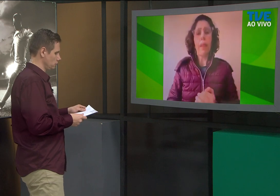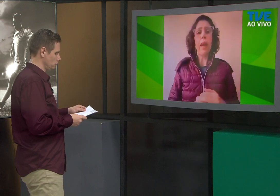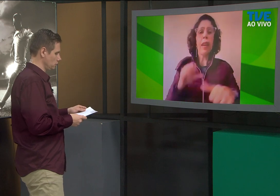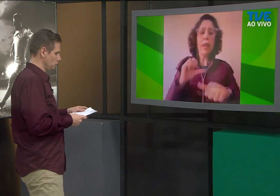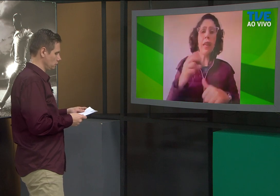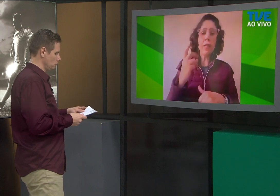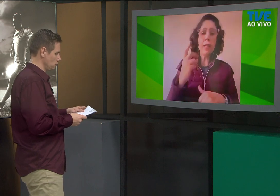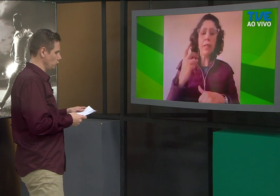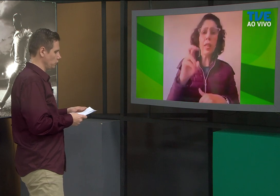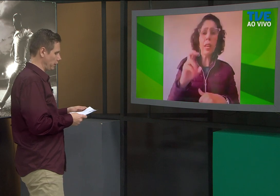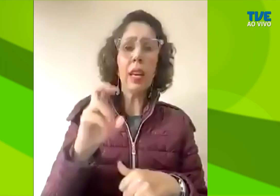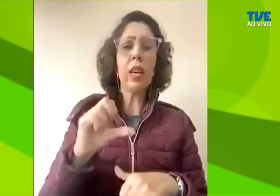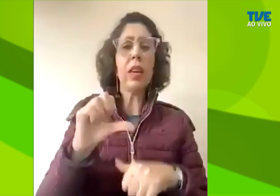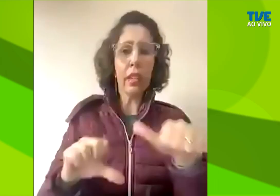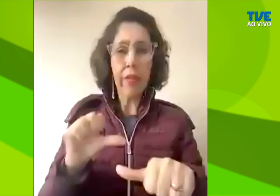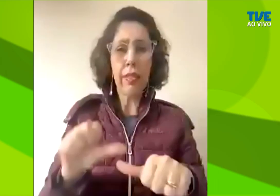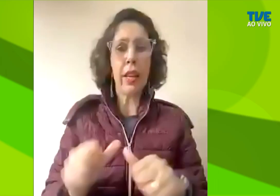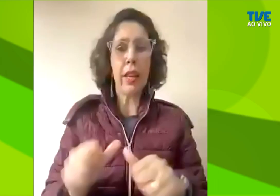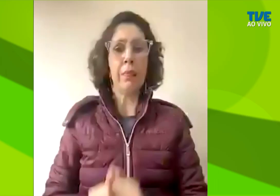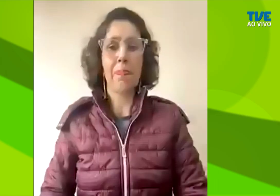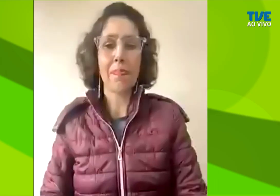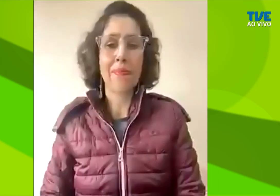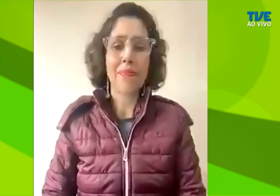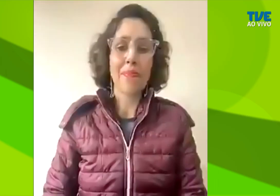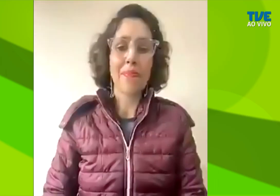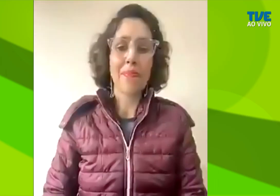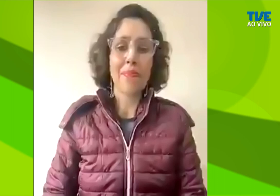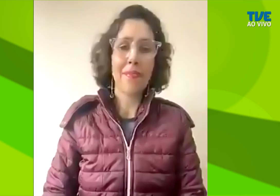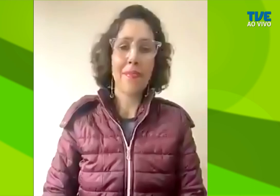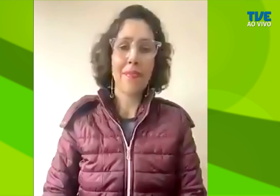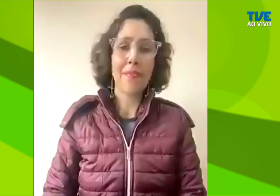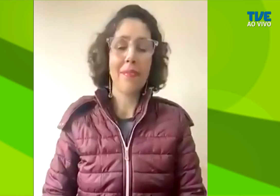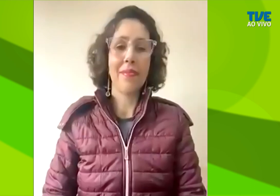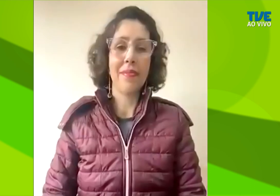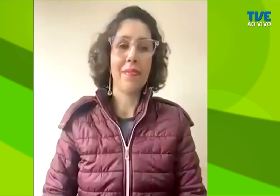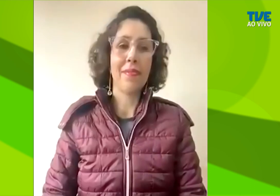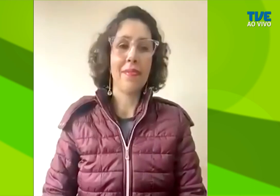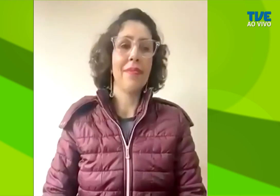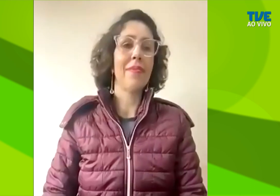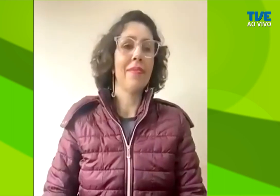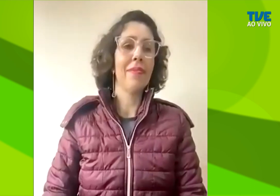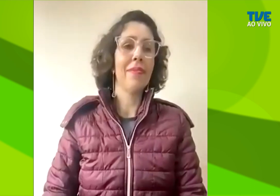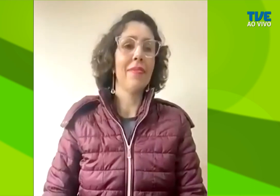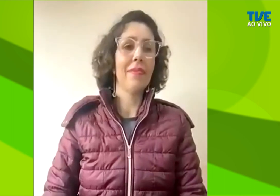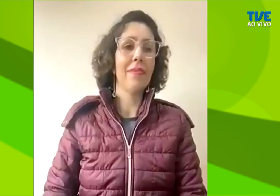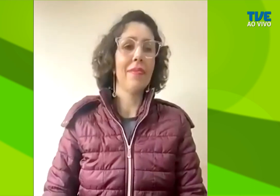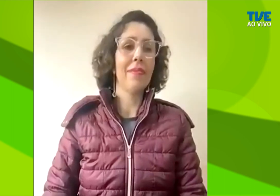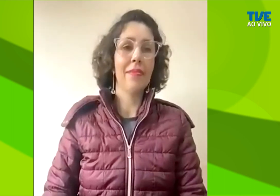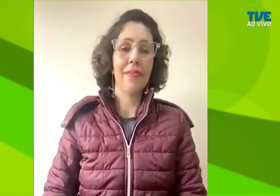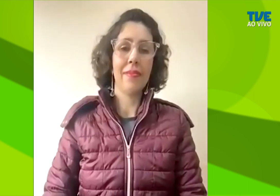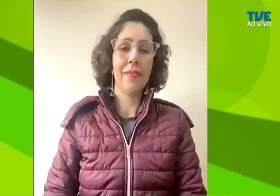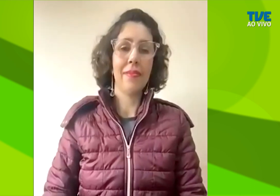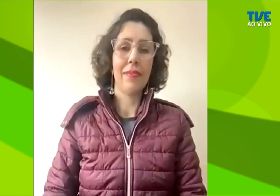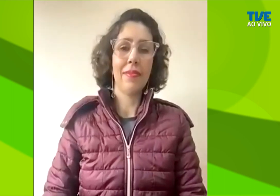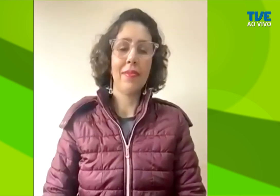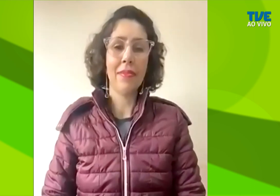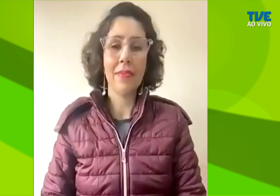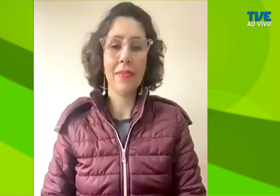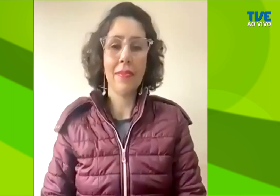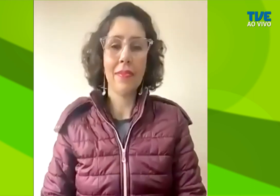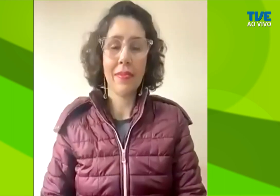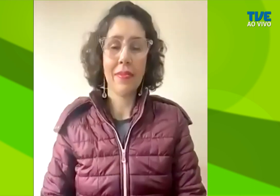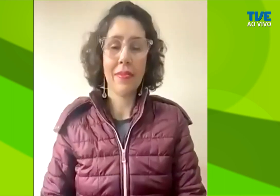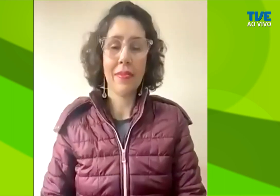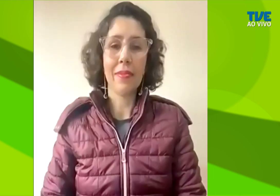15, vira. Muito legal. Bom, justamente. Bom, esse campeonato, então, são aproximadamente 130